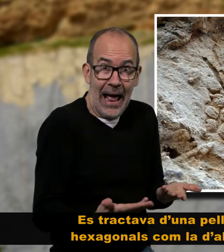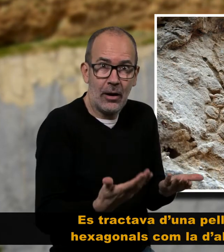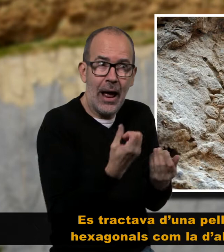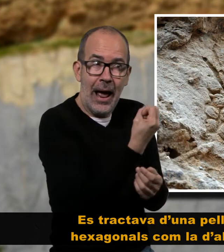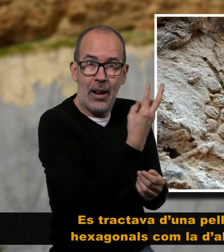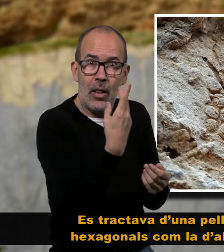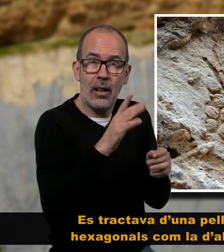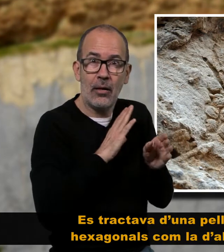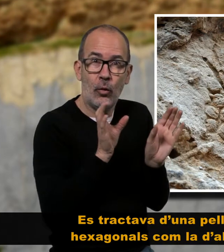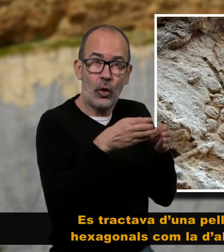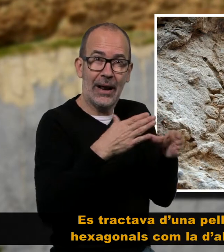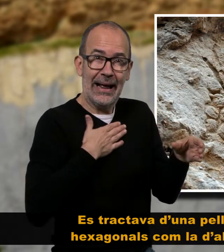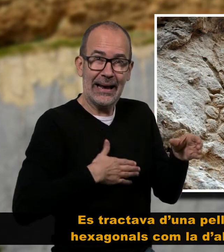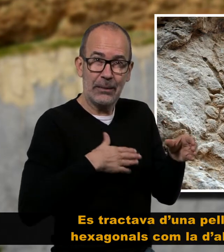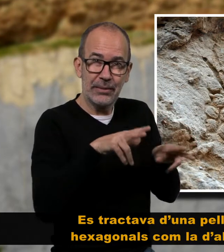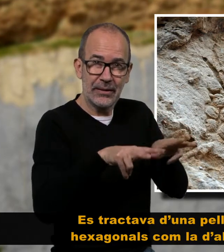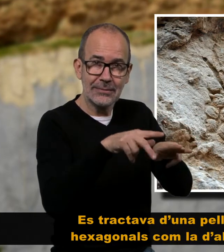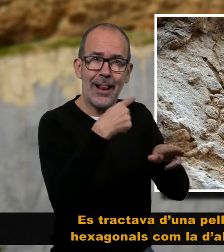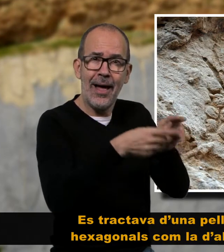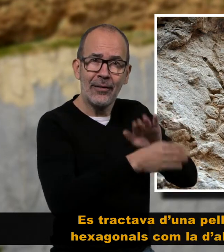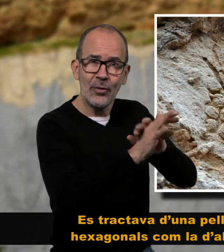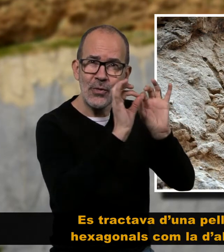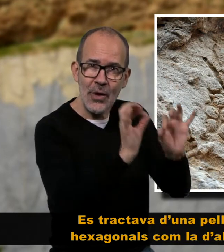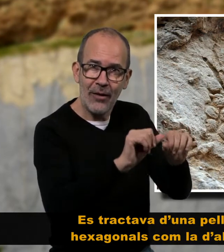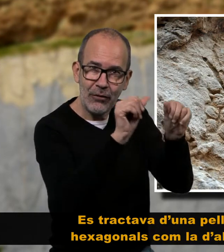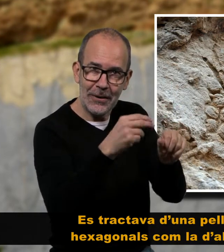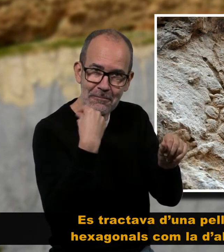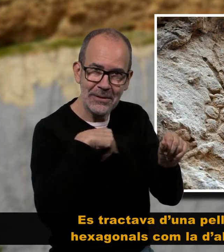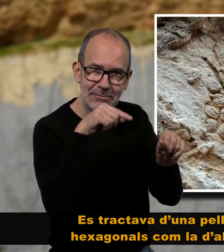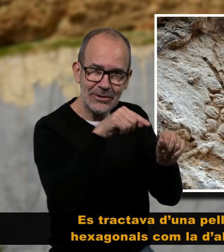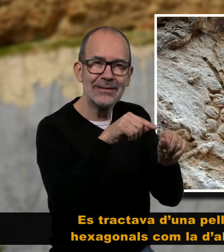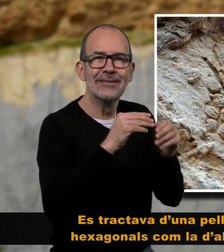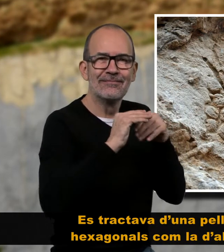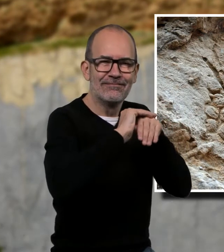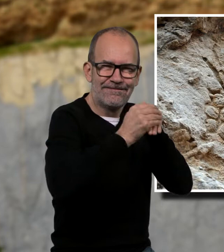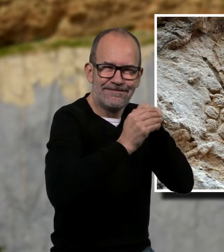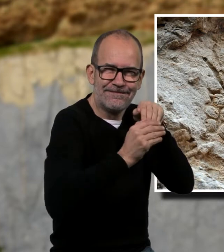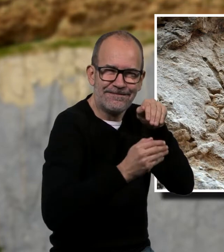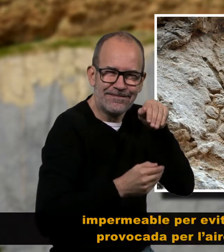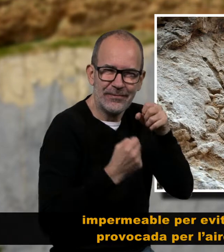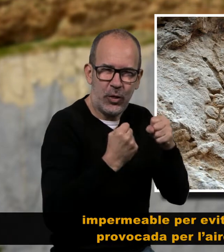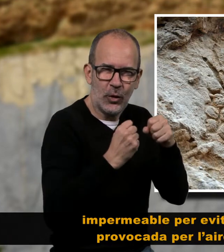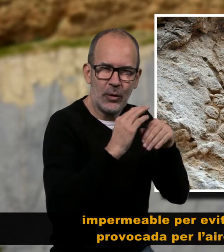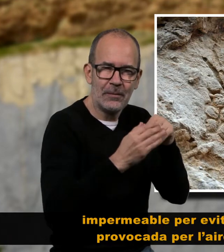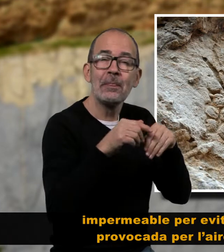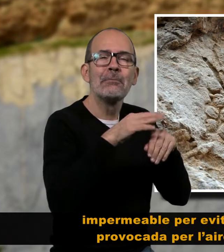Es tractava d'una pell coberta d'escames hexagonals, com la d'alguns rèptils actuals, impermeable per evitar